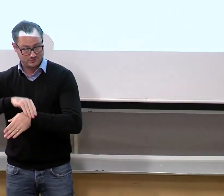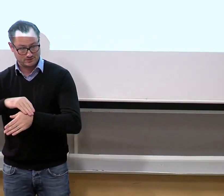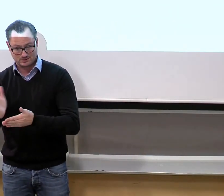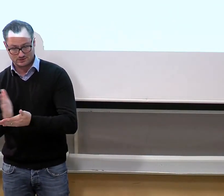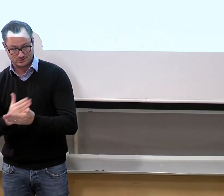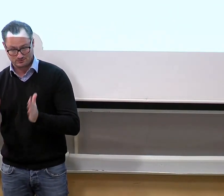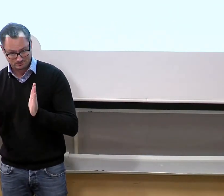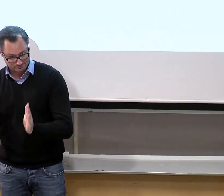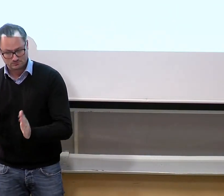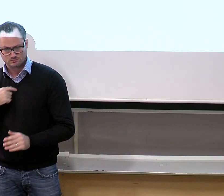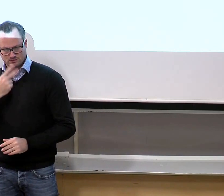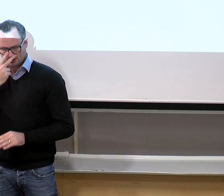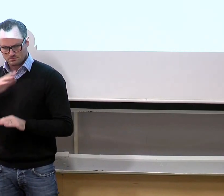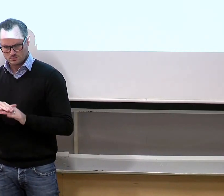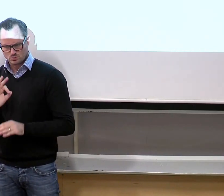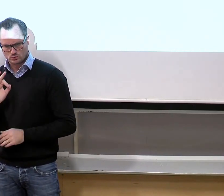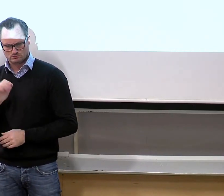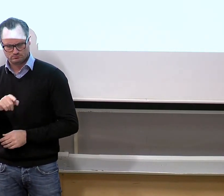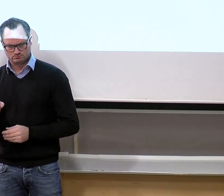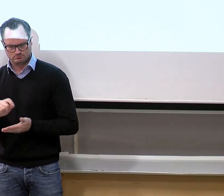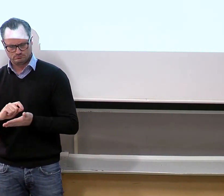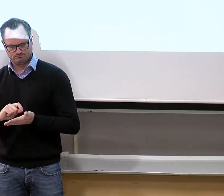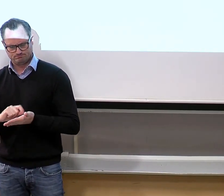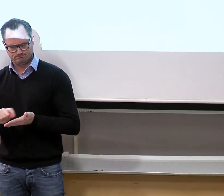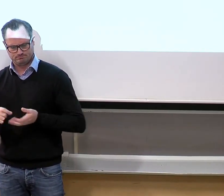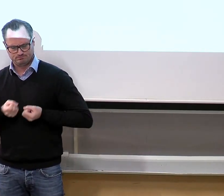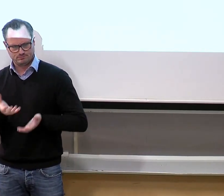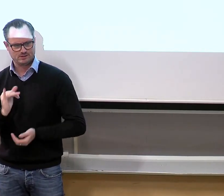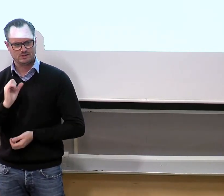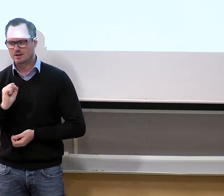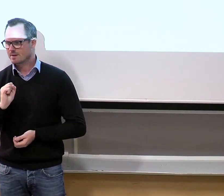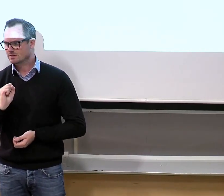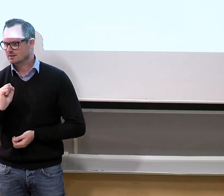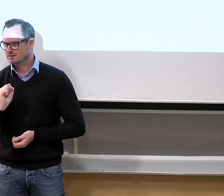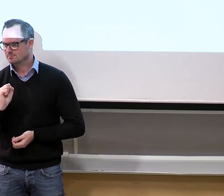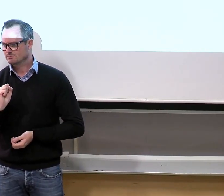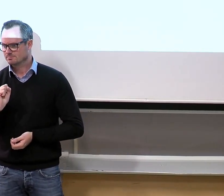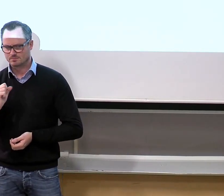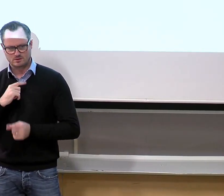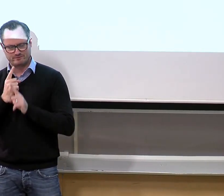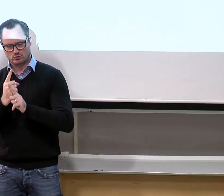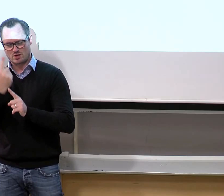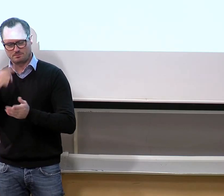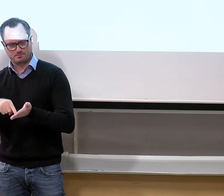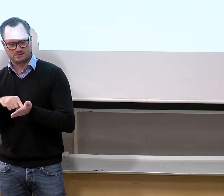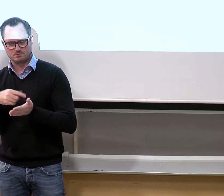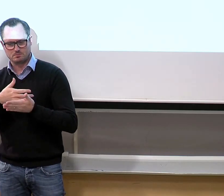teckenspråkliga texterna. Och i de svenska texterna, där undersöker jag grammatiken